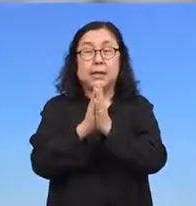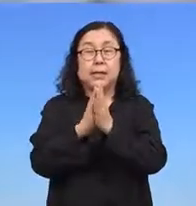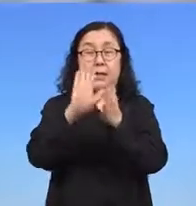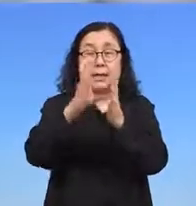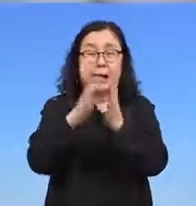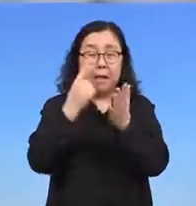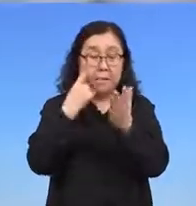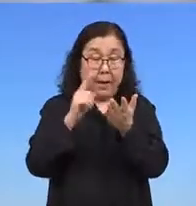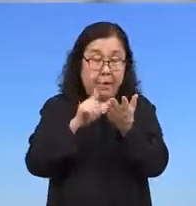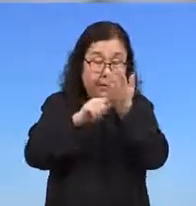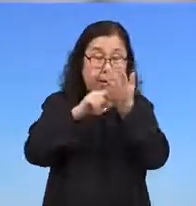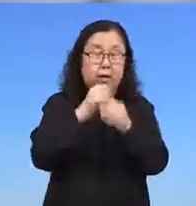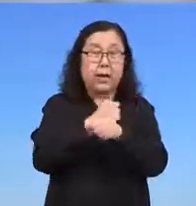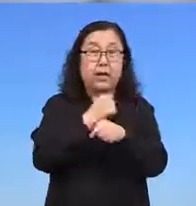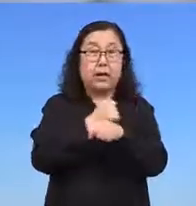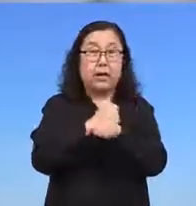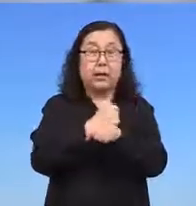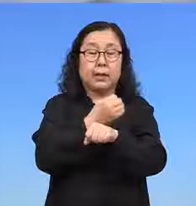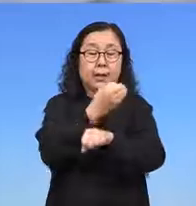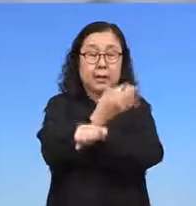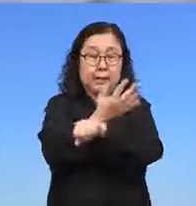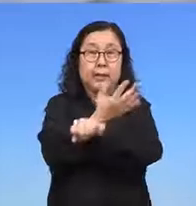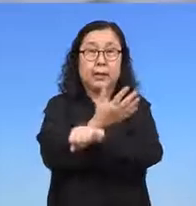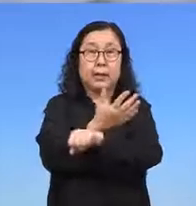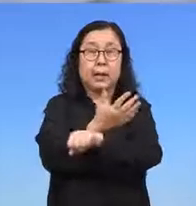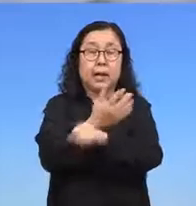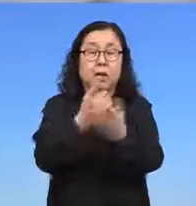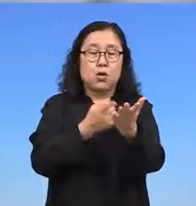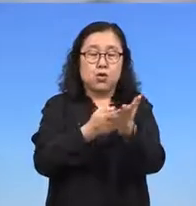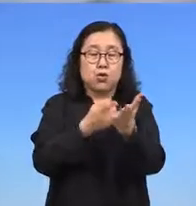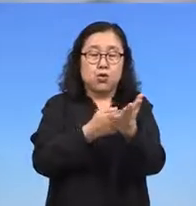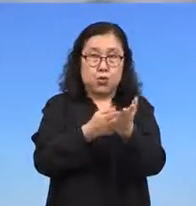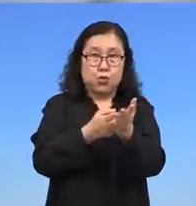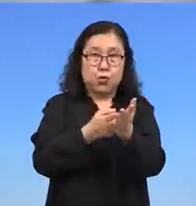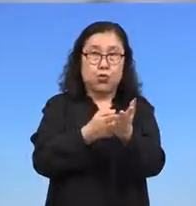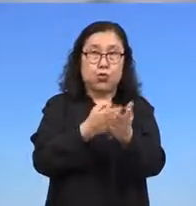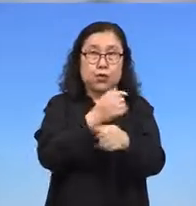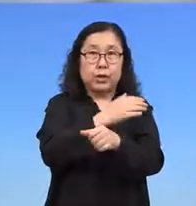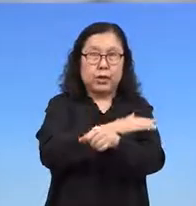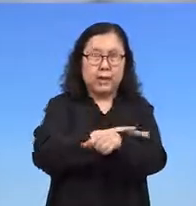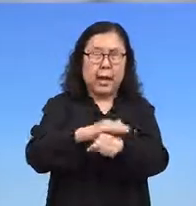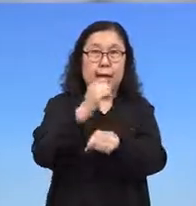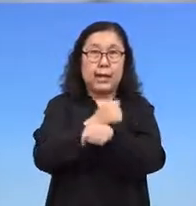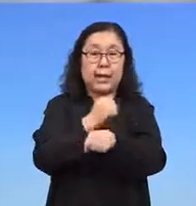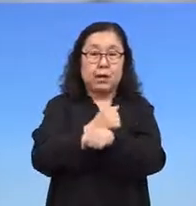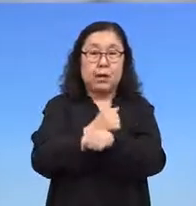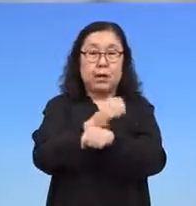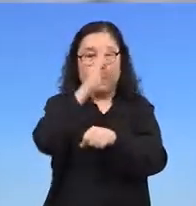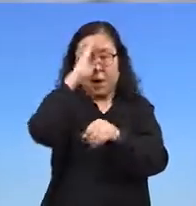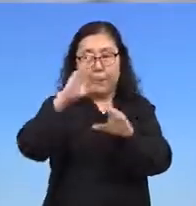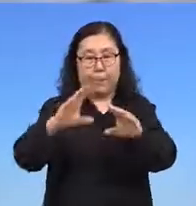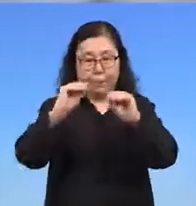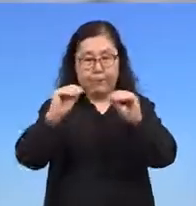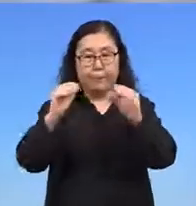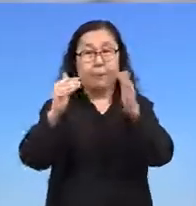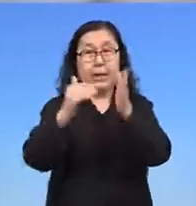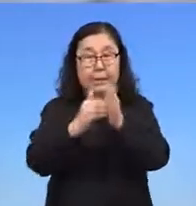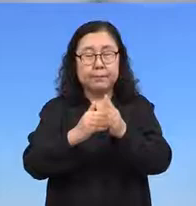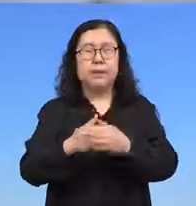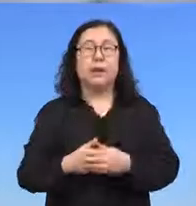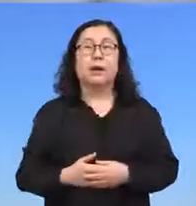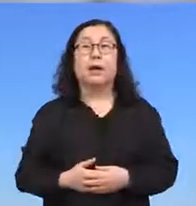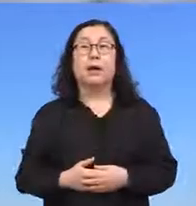하지 않고 뭐 그렇게 하고 간단하게 잘 이제 그 수술이 끝나가지고 이제 정상으로